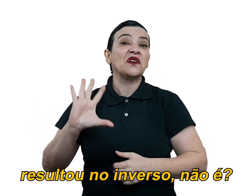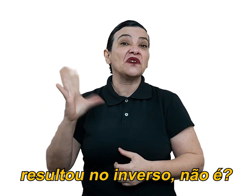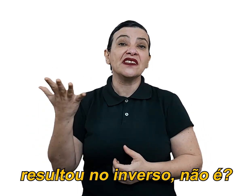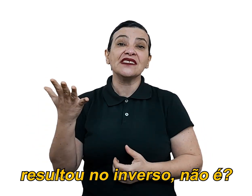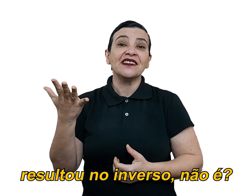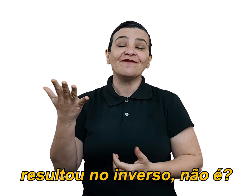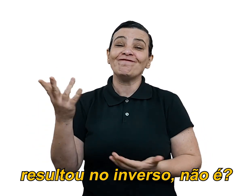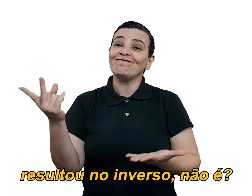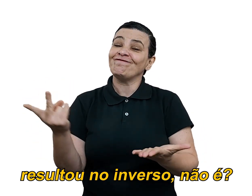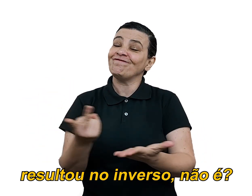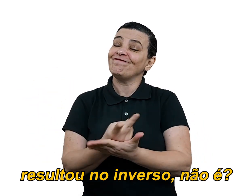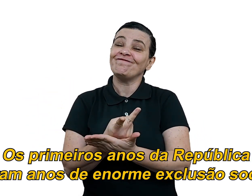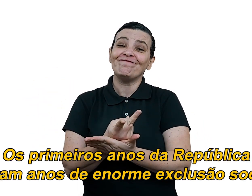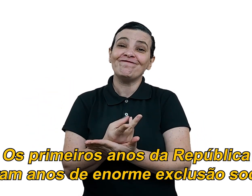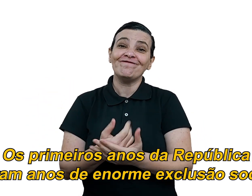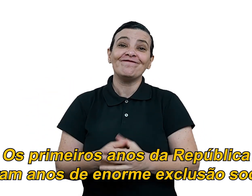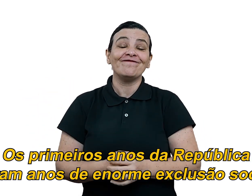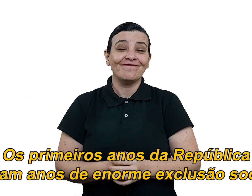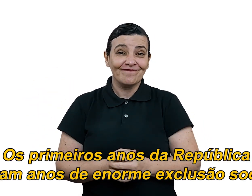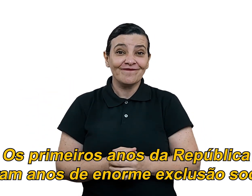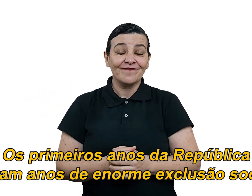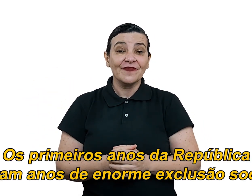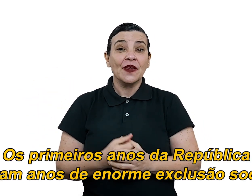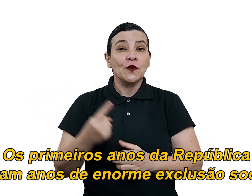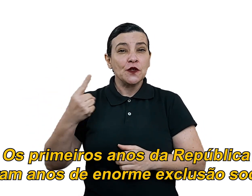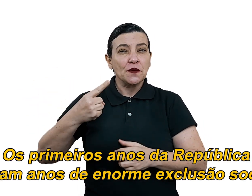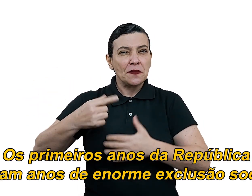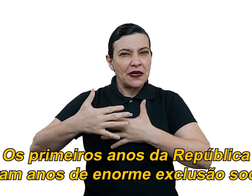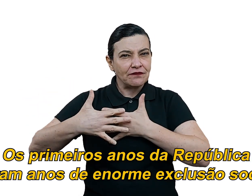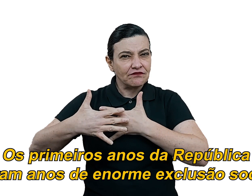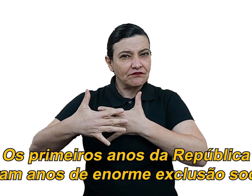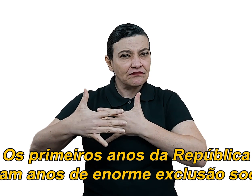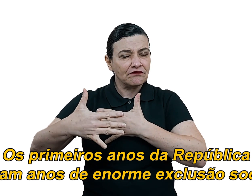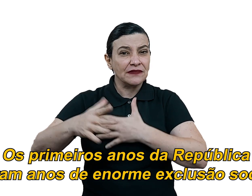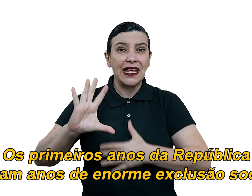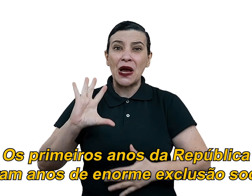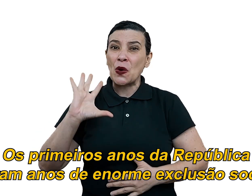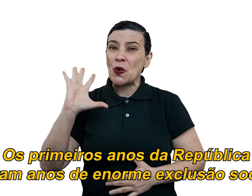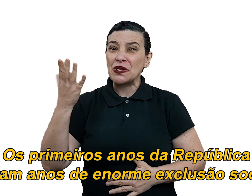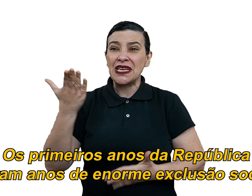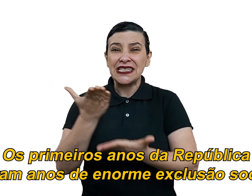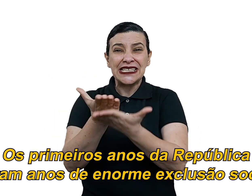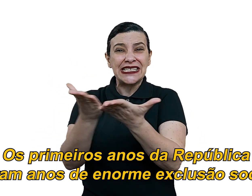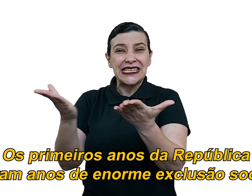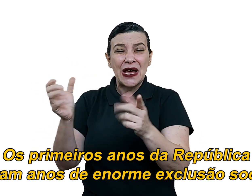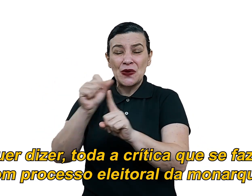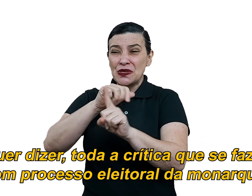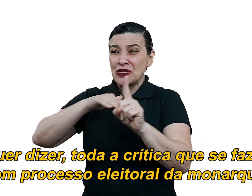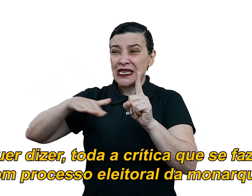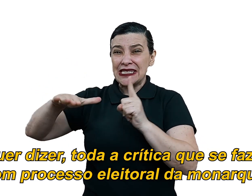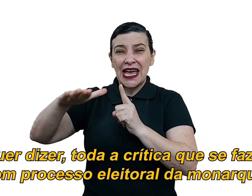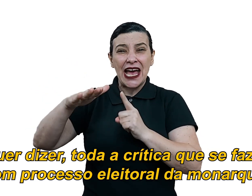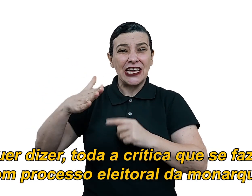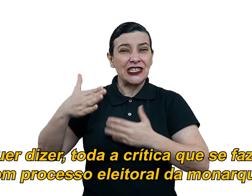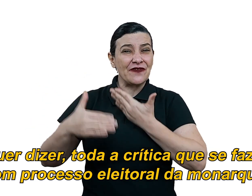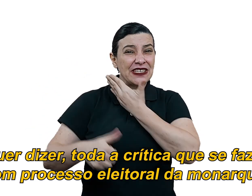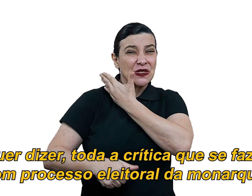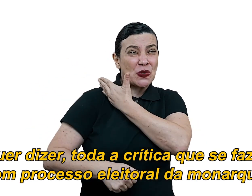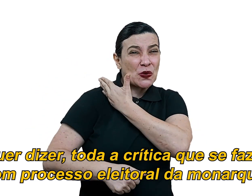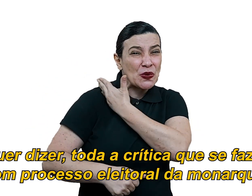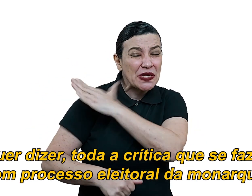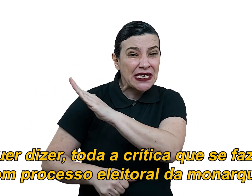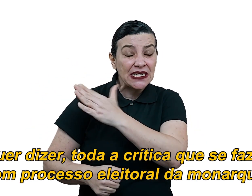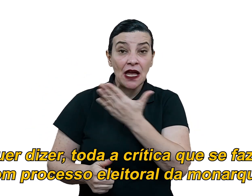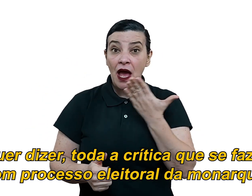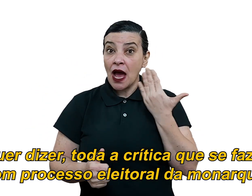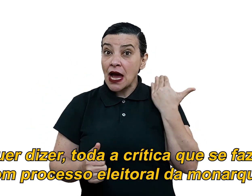no inverso, não é? Os primeiros anos da República foram anos de enorme exclusão social, quer dizer, toda a